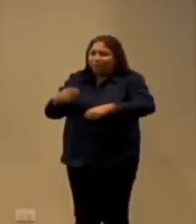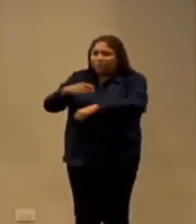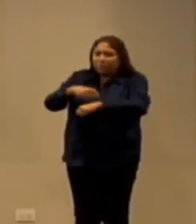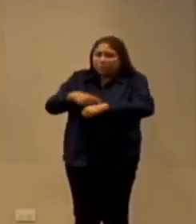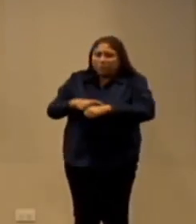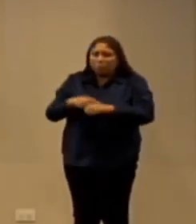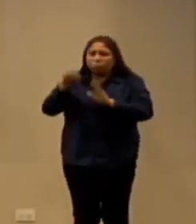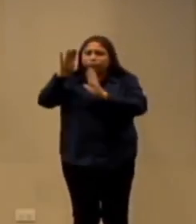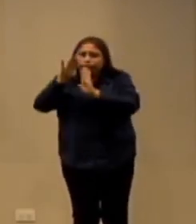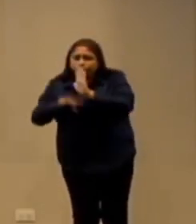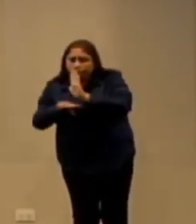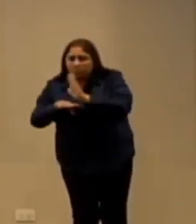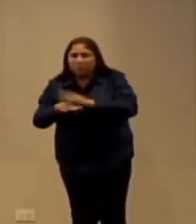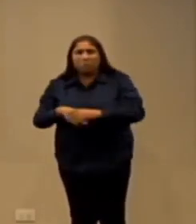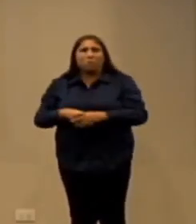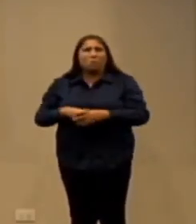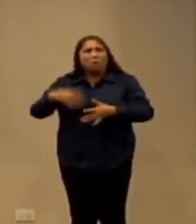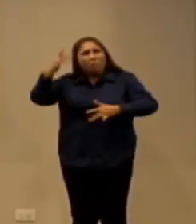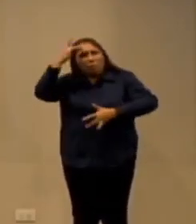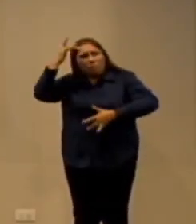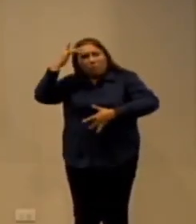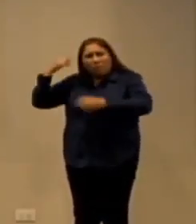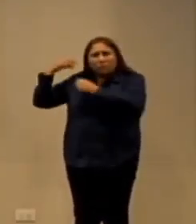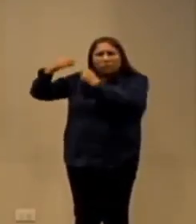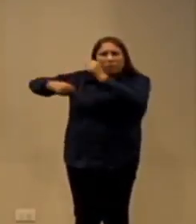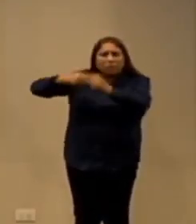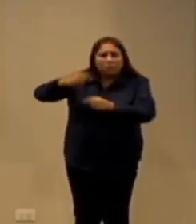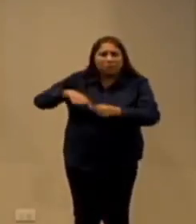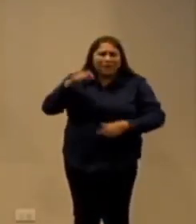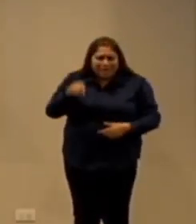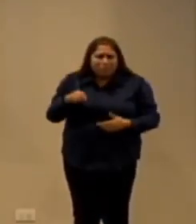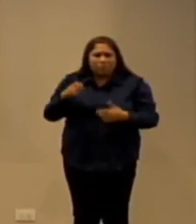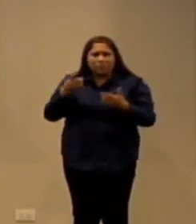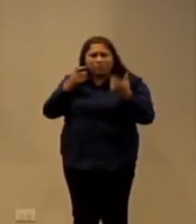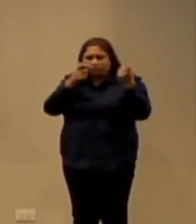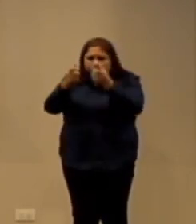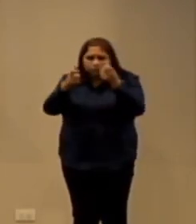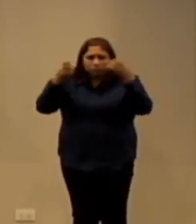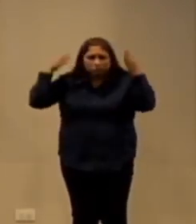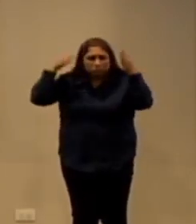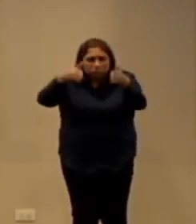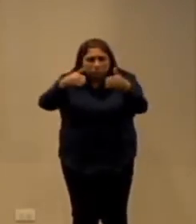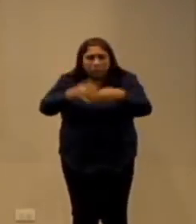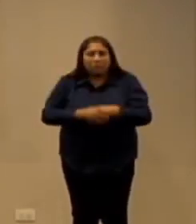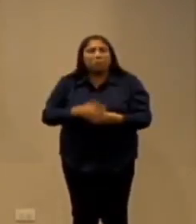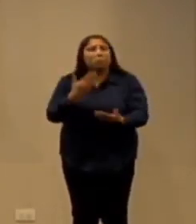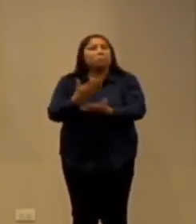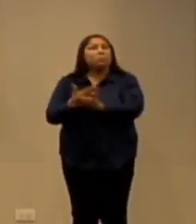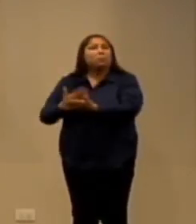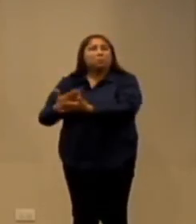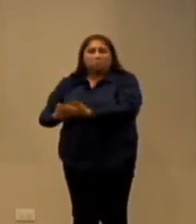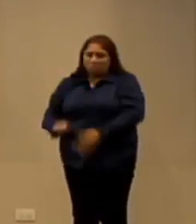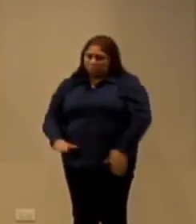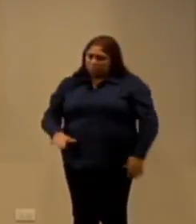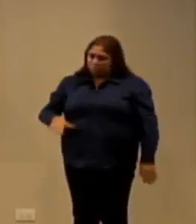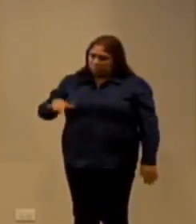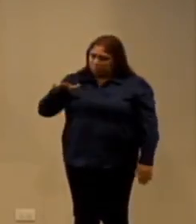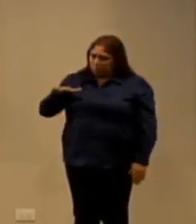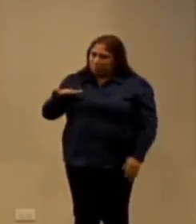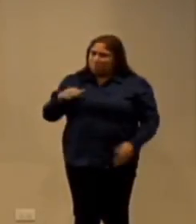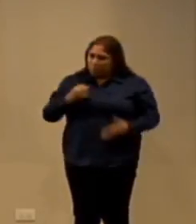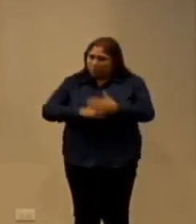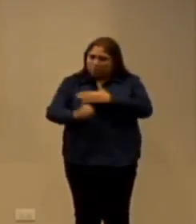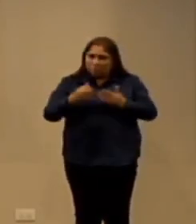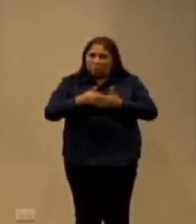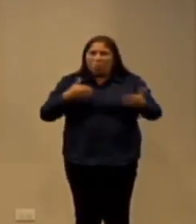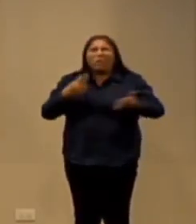por debajo de 7, anomalía congénita. Ellos son los que tienen que ser priorizados para ser seguidos. Y pedirle cuentas a la etapa de vida del niño, de los 30.000 prematuros,